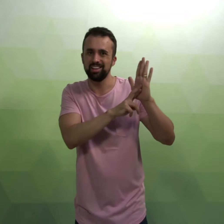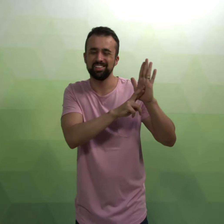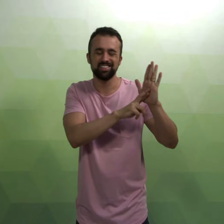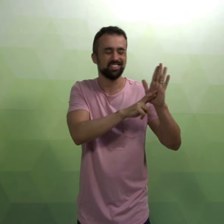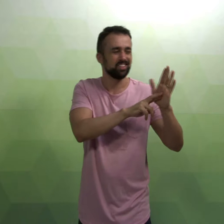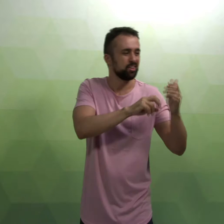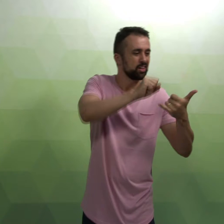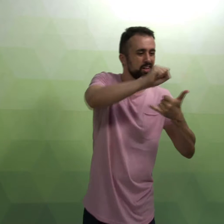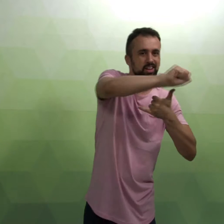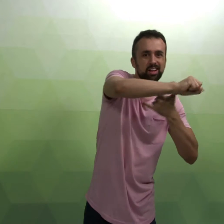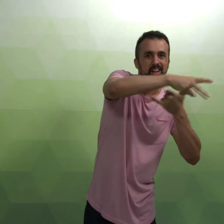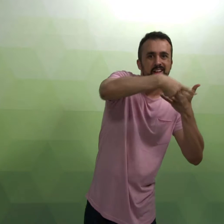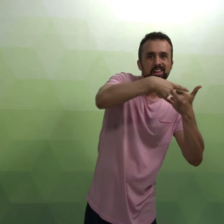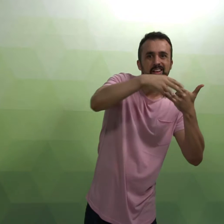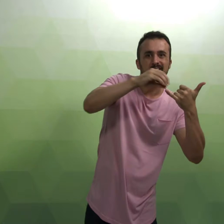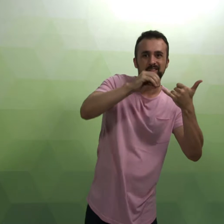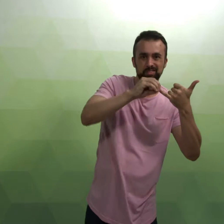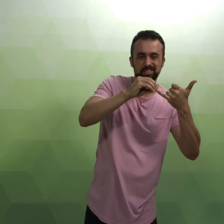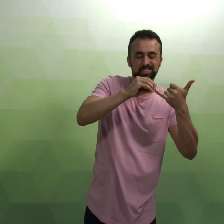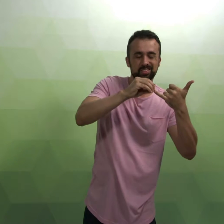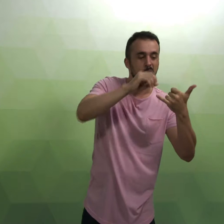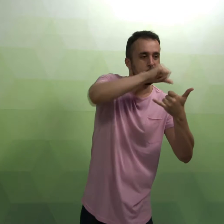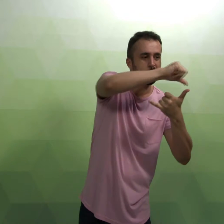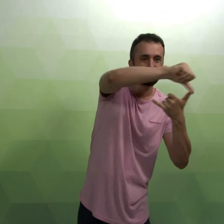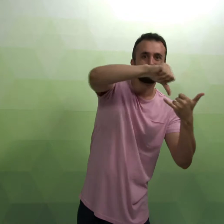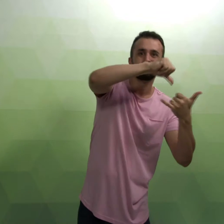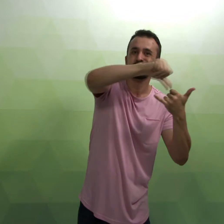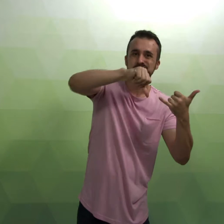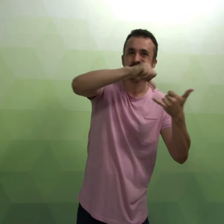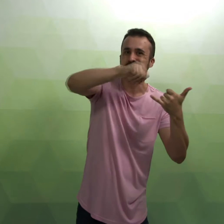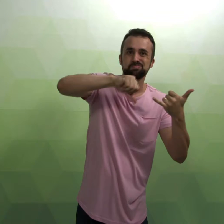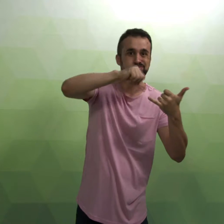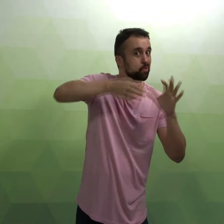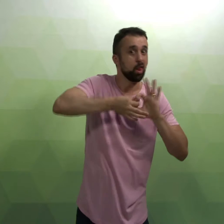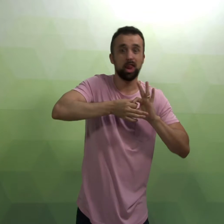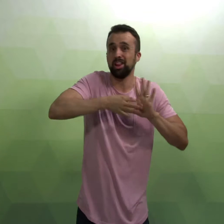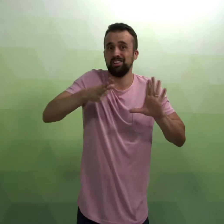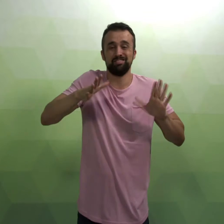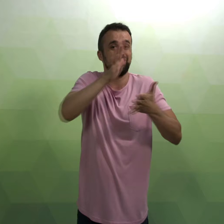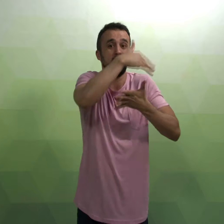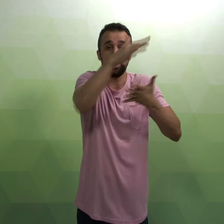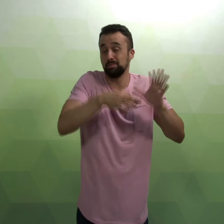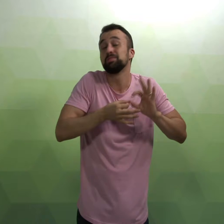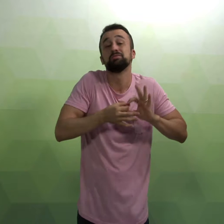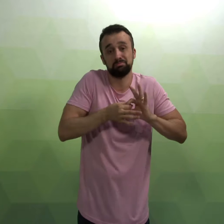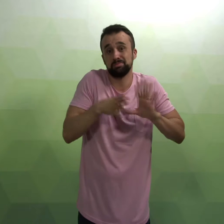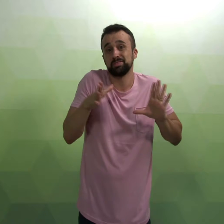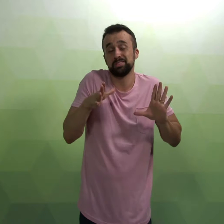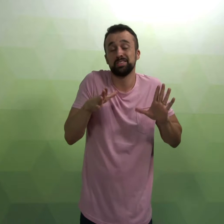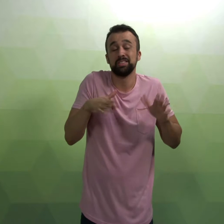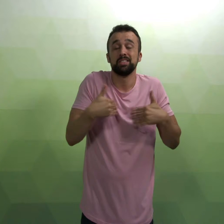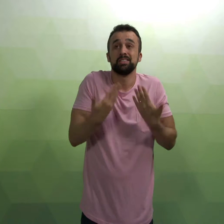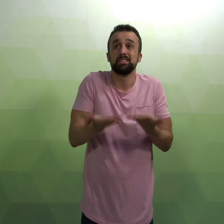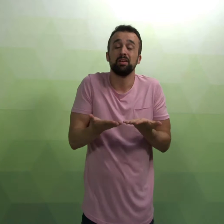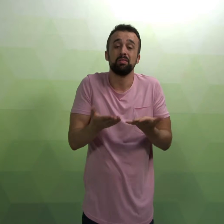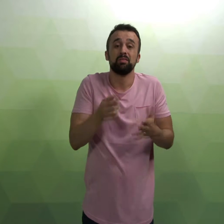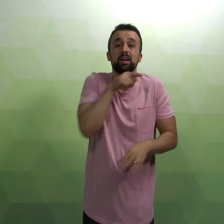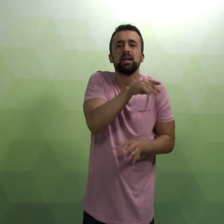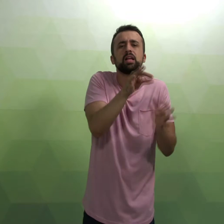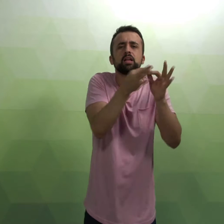permite que a ordem dos elementos, sujeito, verbo, objeto, seja modificada. Nesse